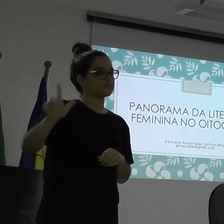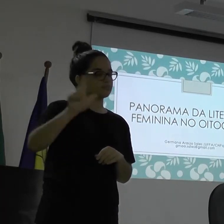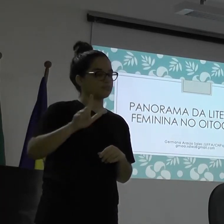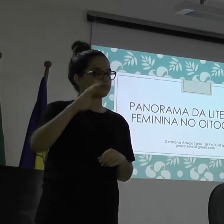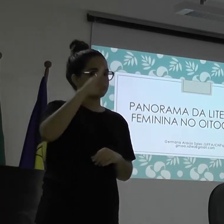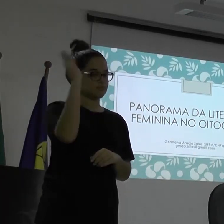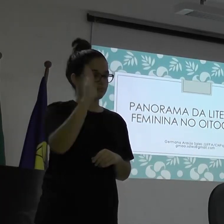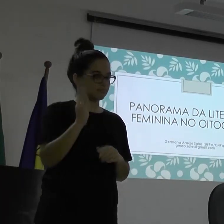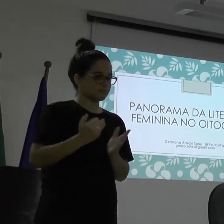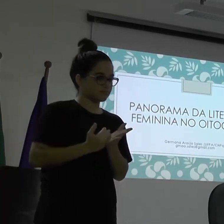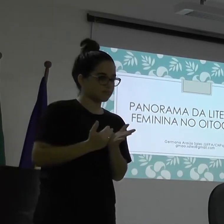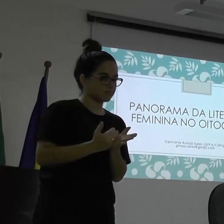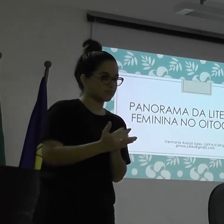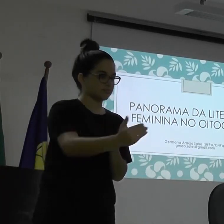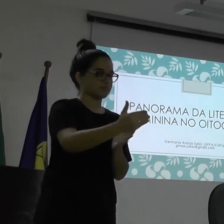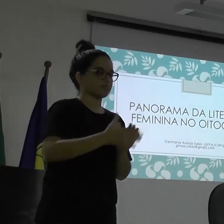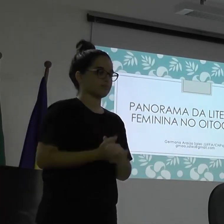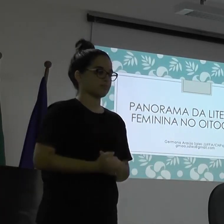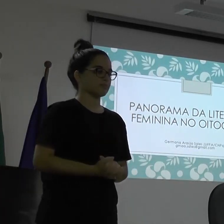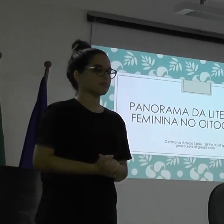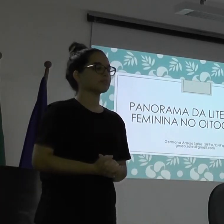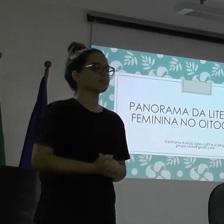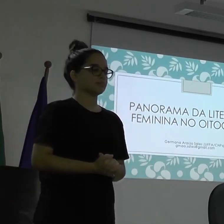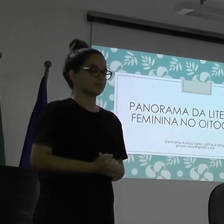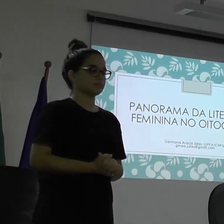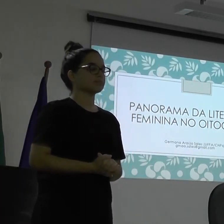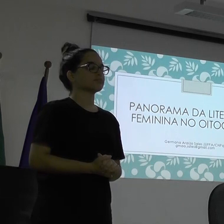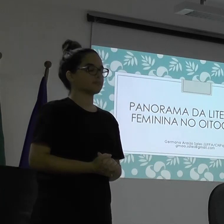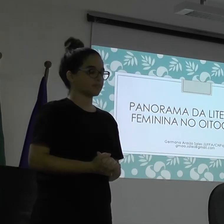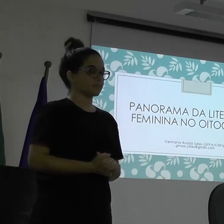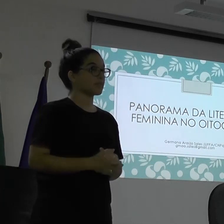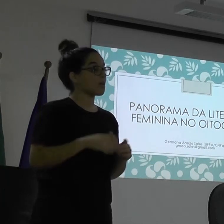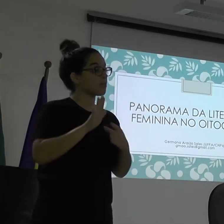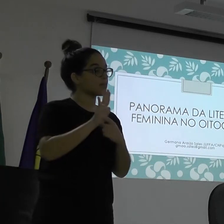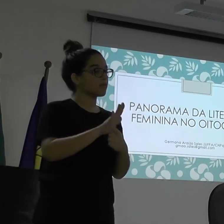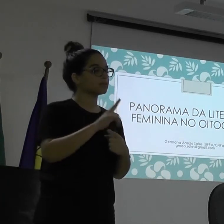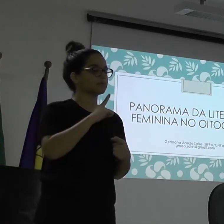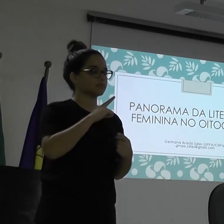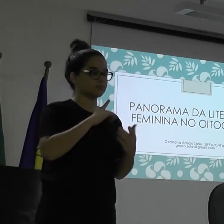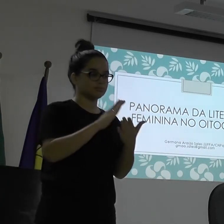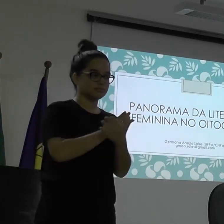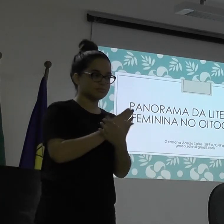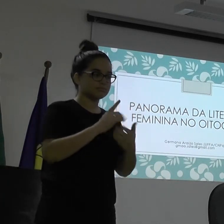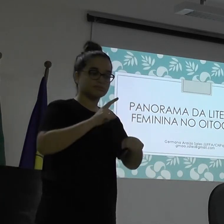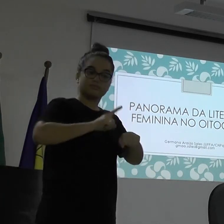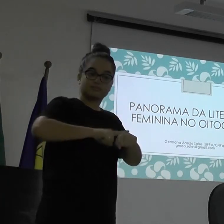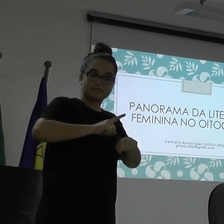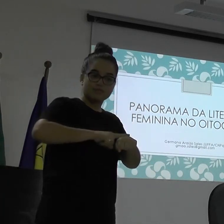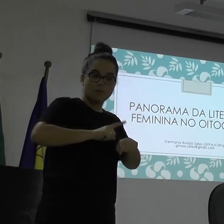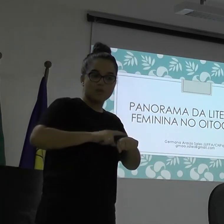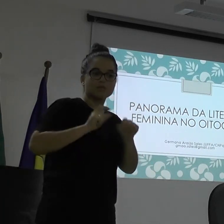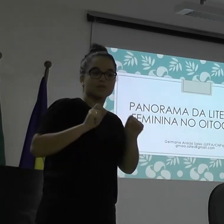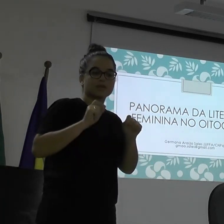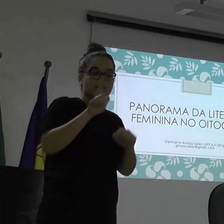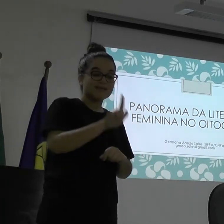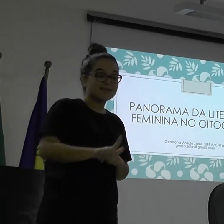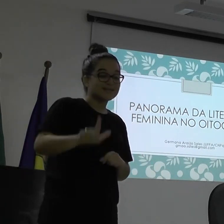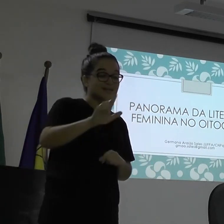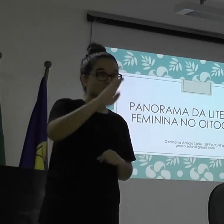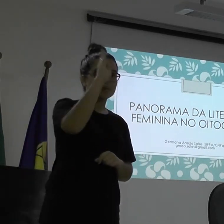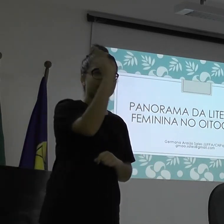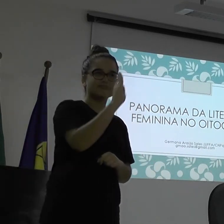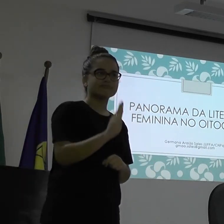né? E que mostra em que houve momentos em que a literatura